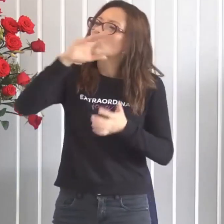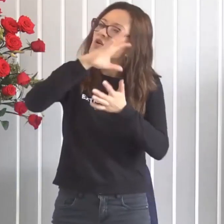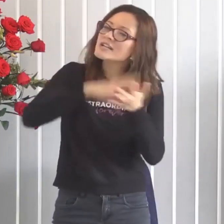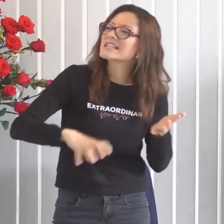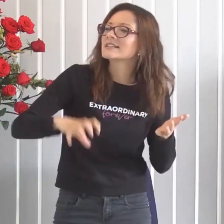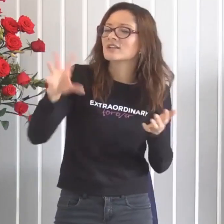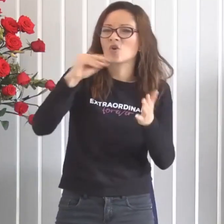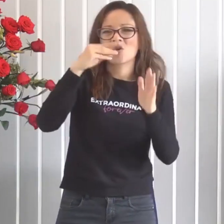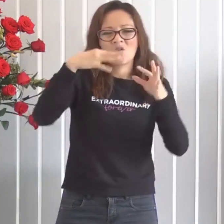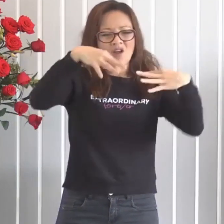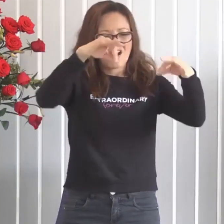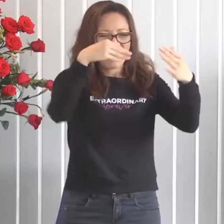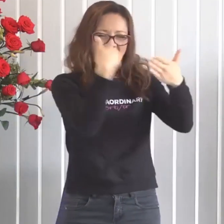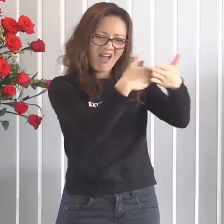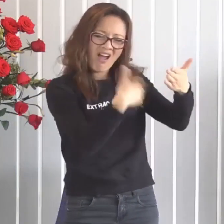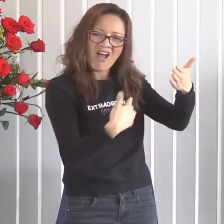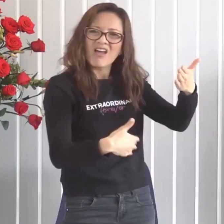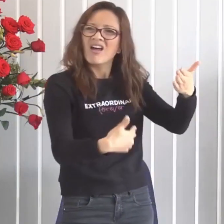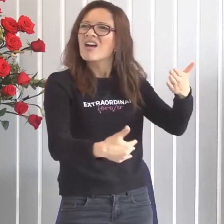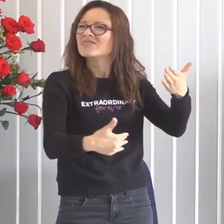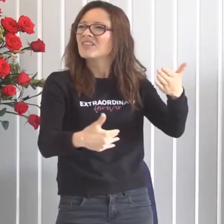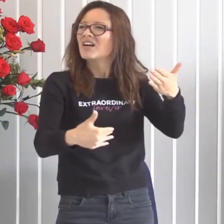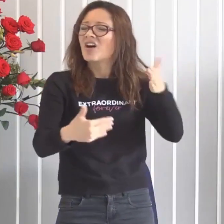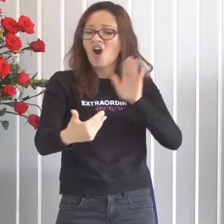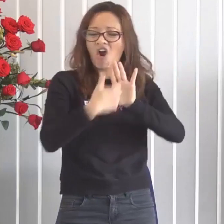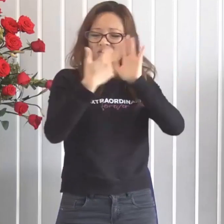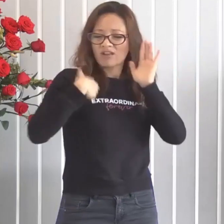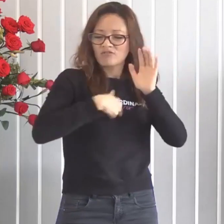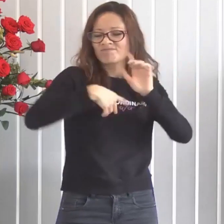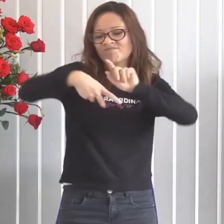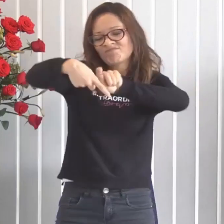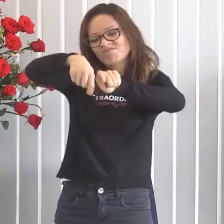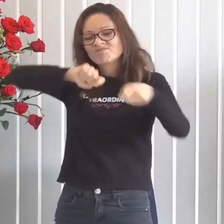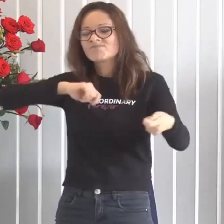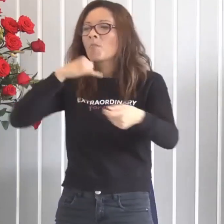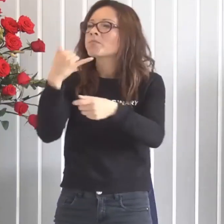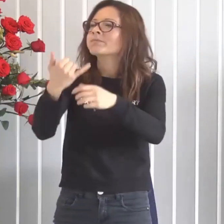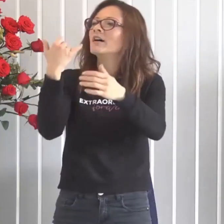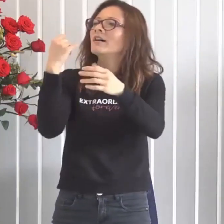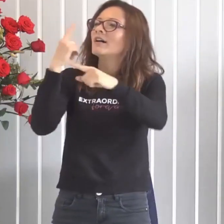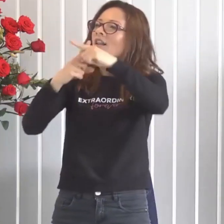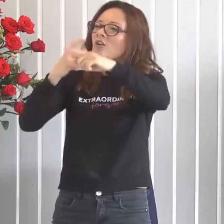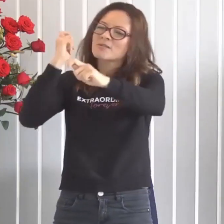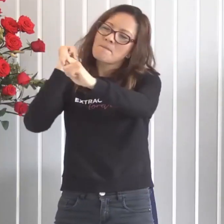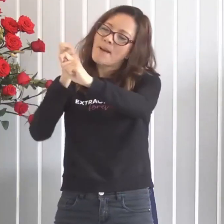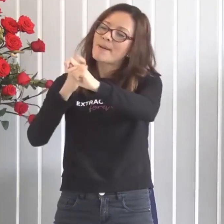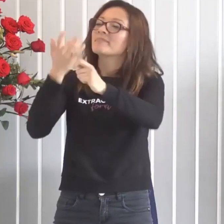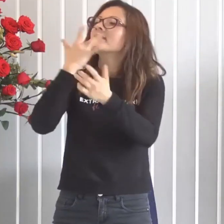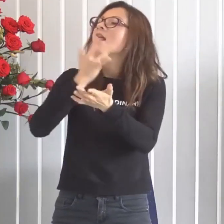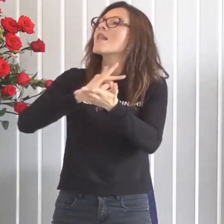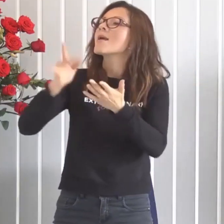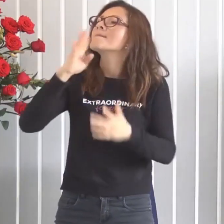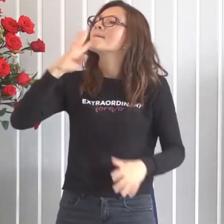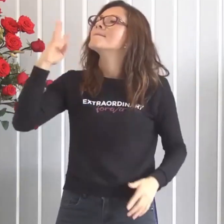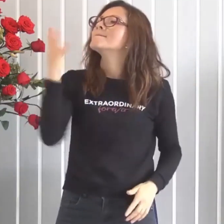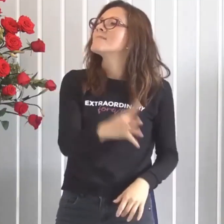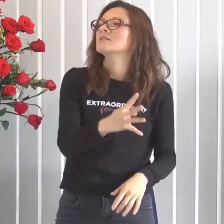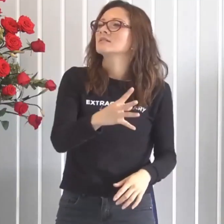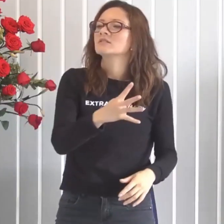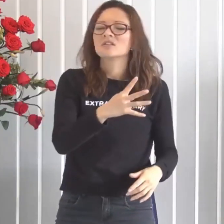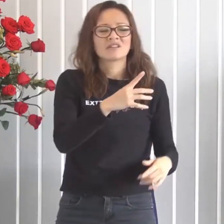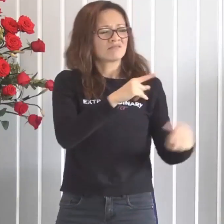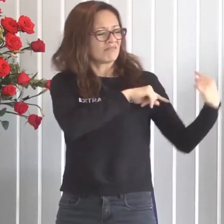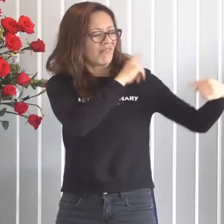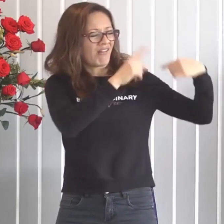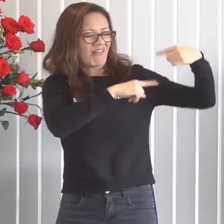quitaste toda acta y todo decreto que se había levantado contra nosotros. Nos limpiaste de toda maldición que habíamos recibido de la